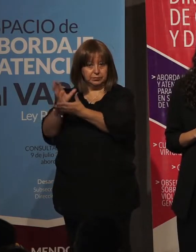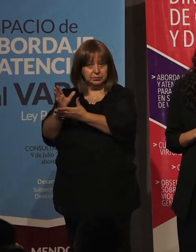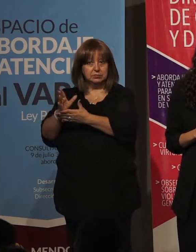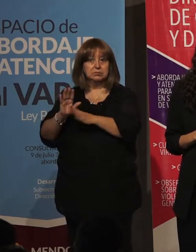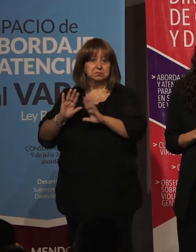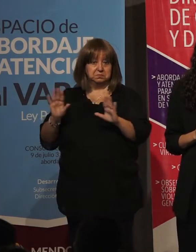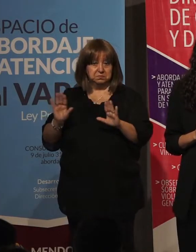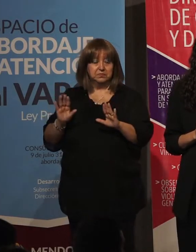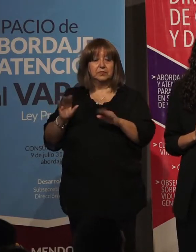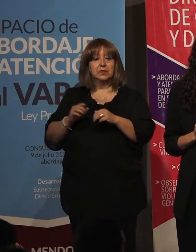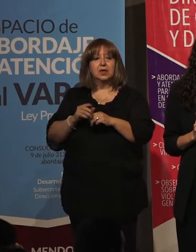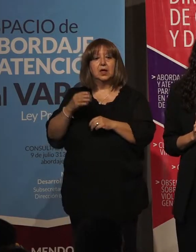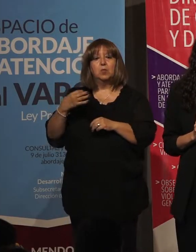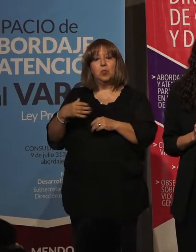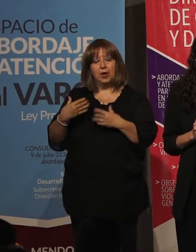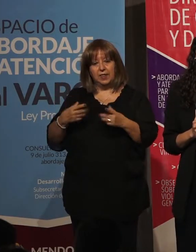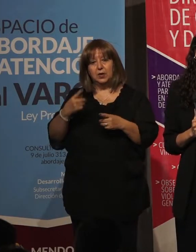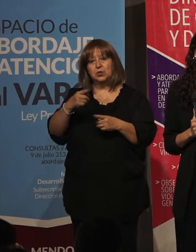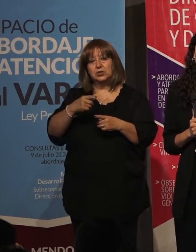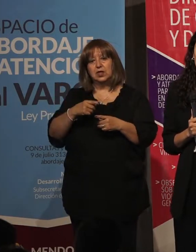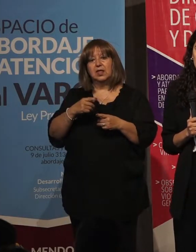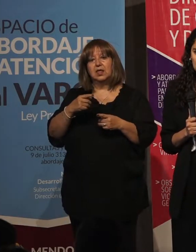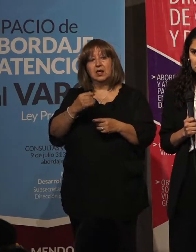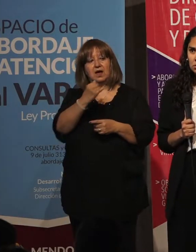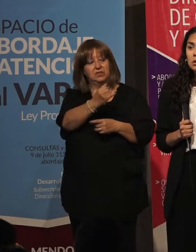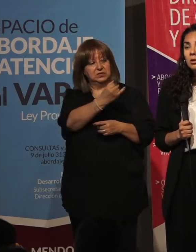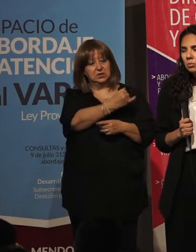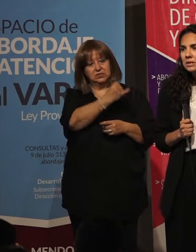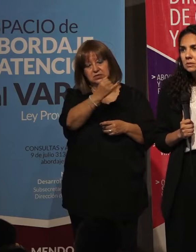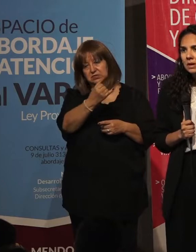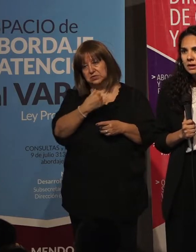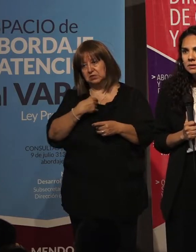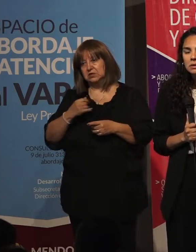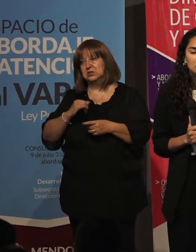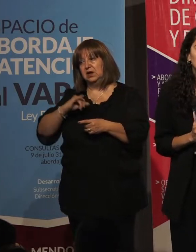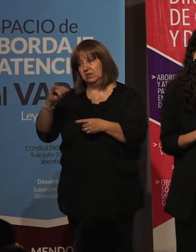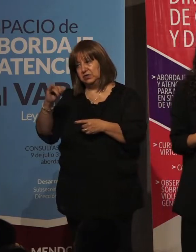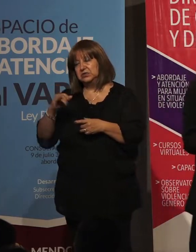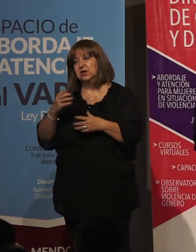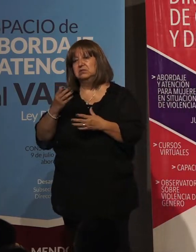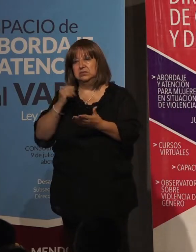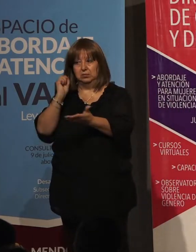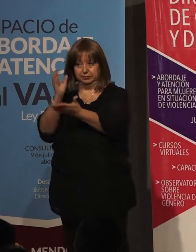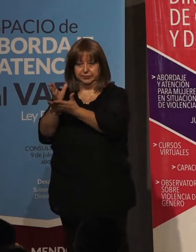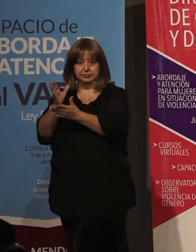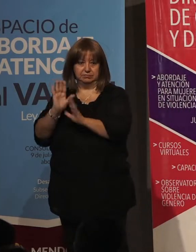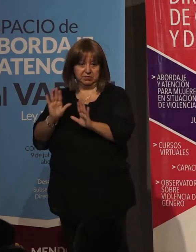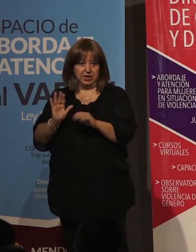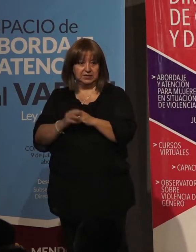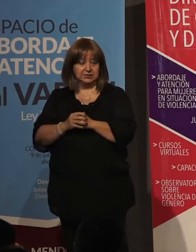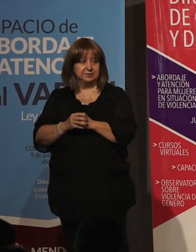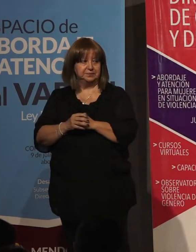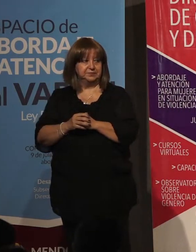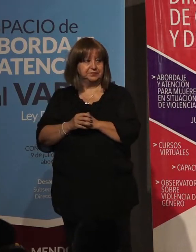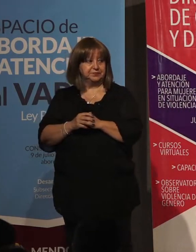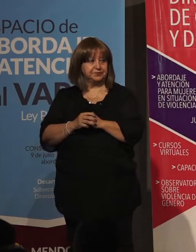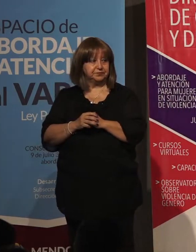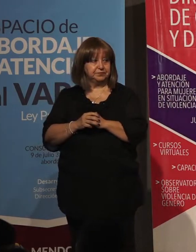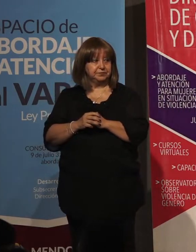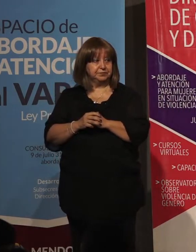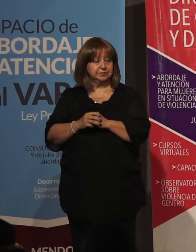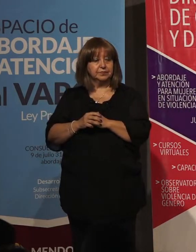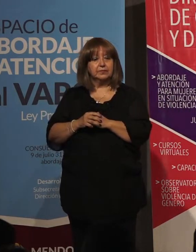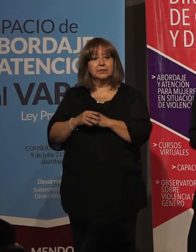una denuncia, tienen la posibilidad de ponernos en conocimiento, que lo principal es que nosotras actuemos para que esa denuncia sea